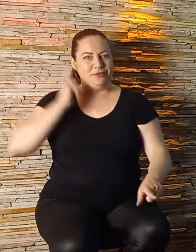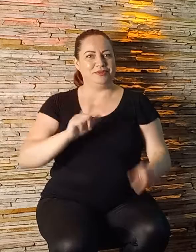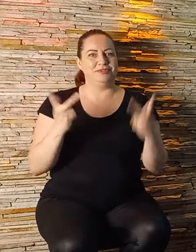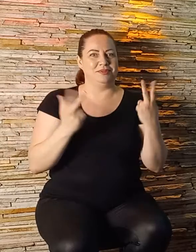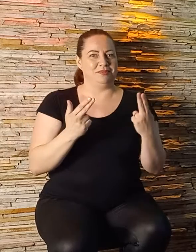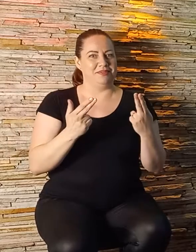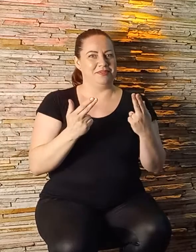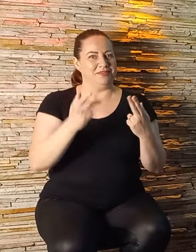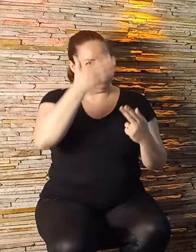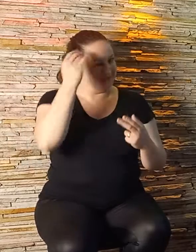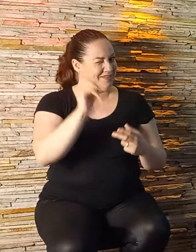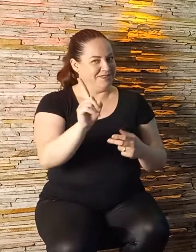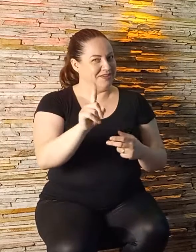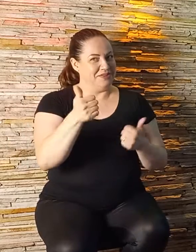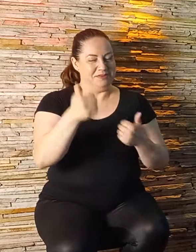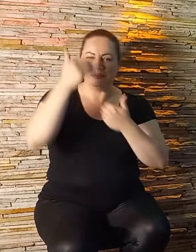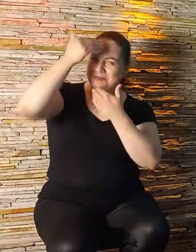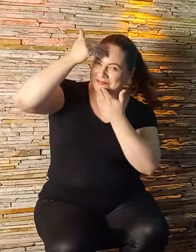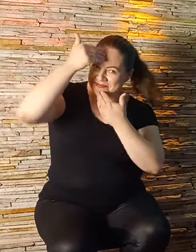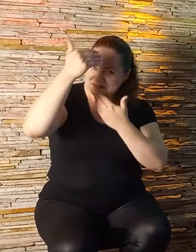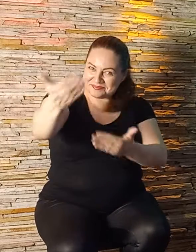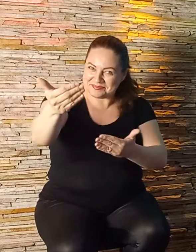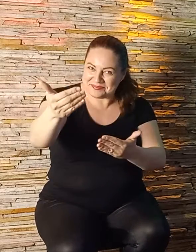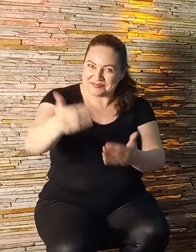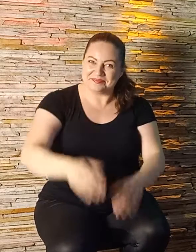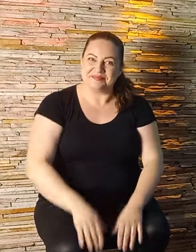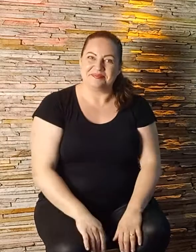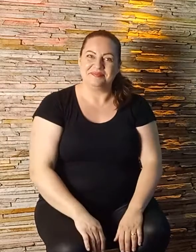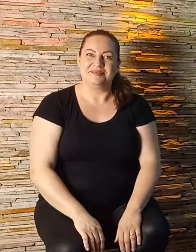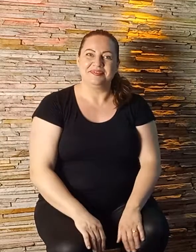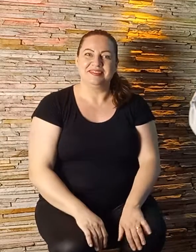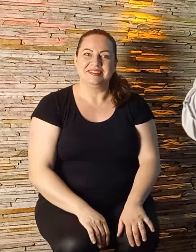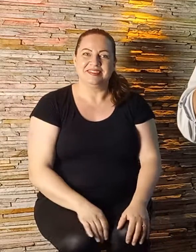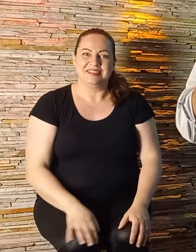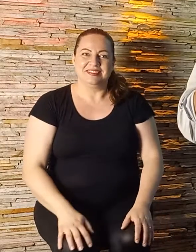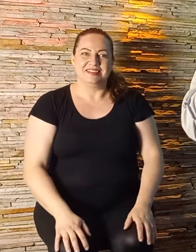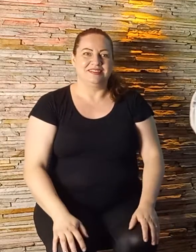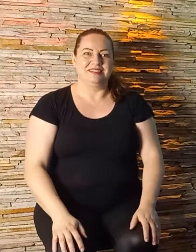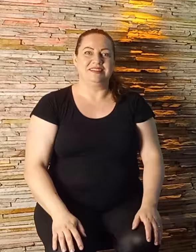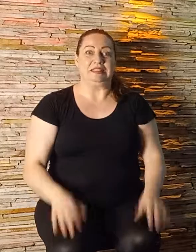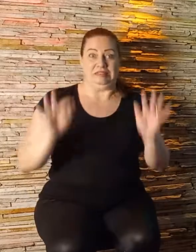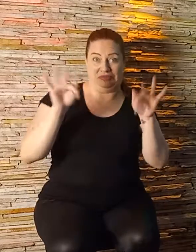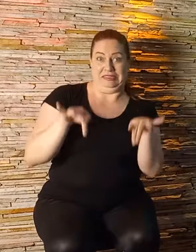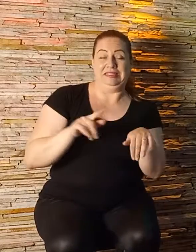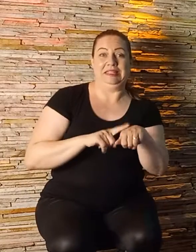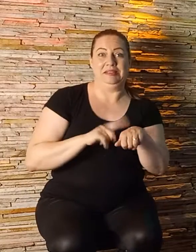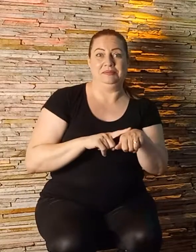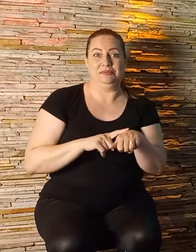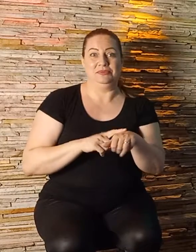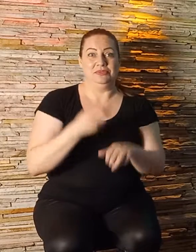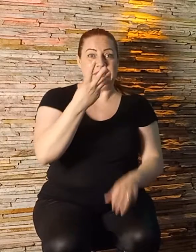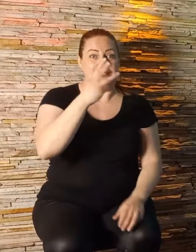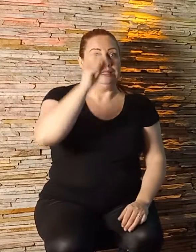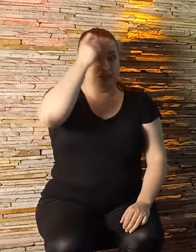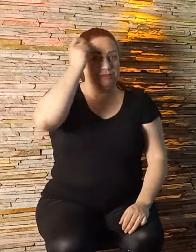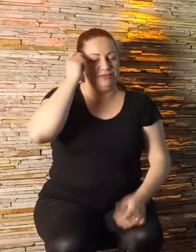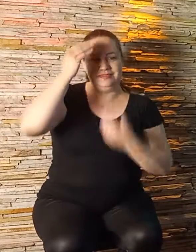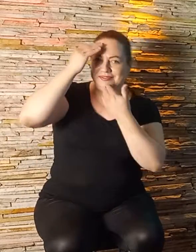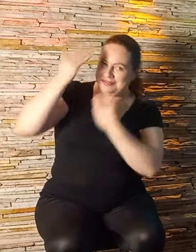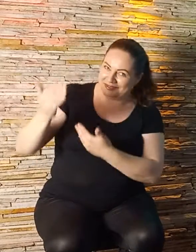tá nunca esqueçam disso muito obrigada quanto tempo aí minha filha acho que fechamos os 30